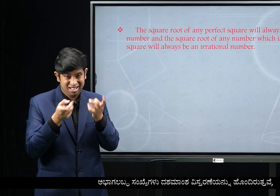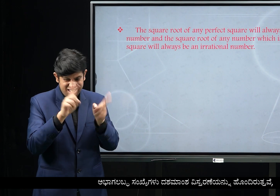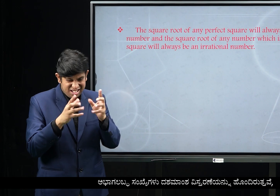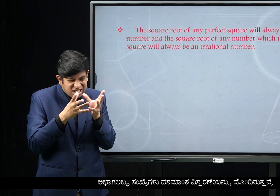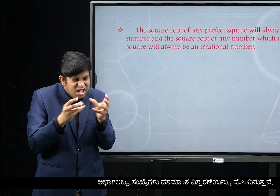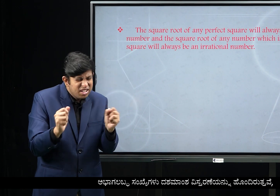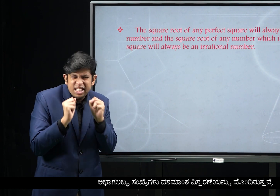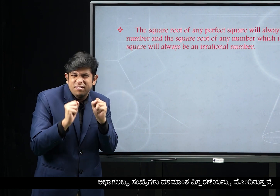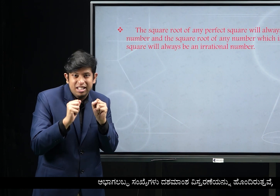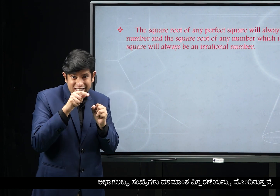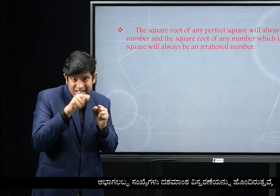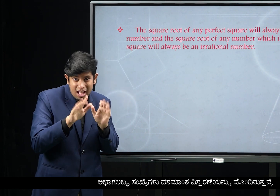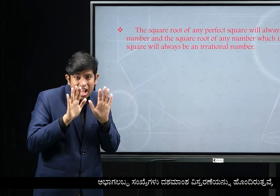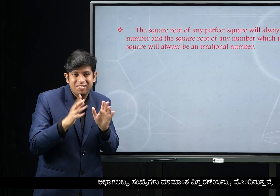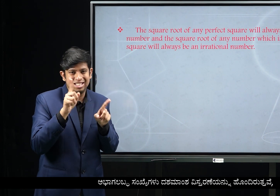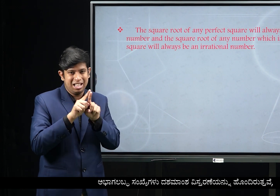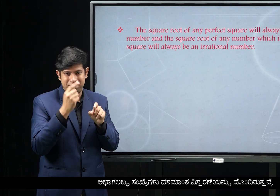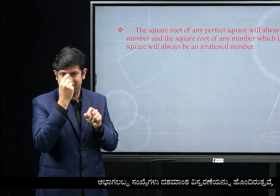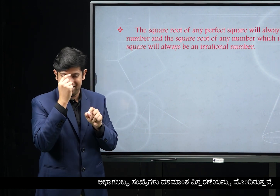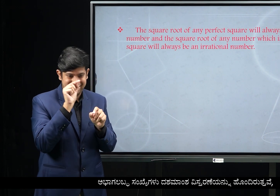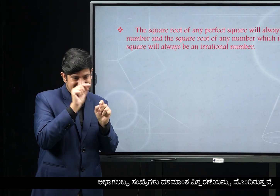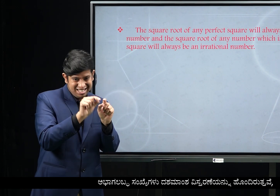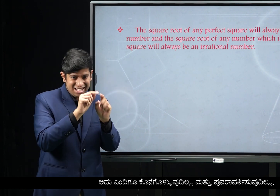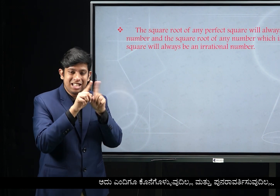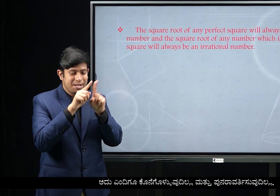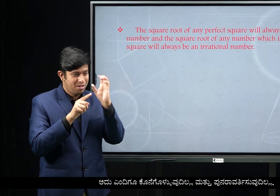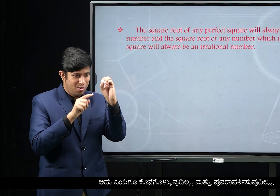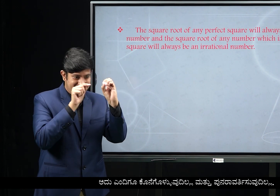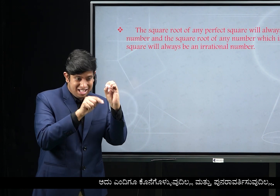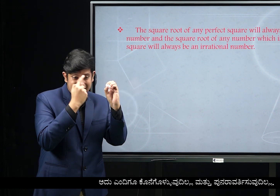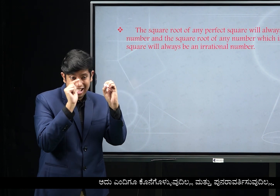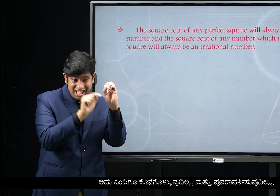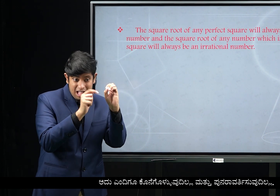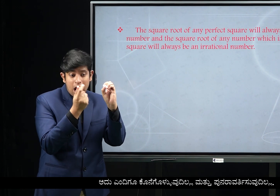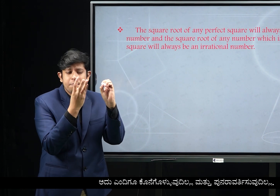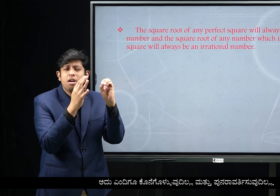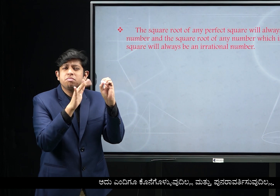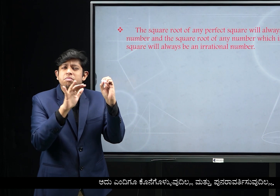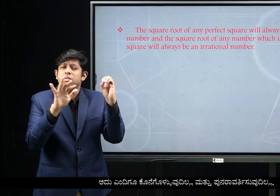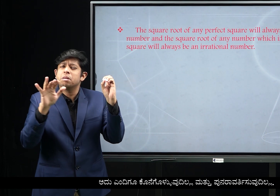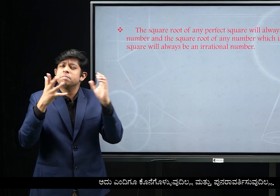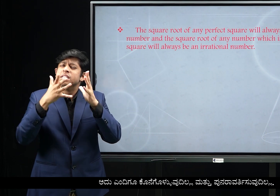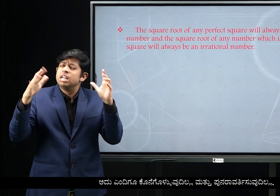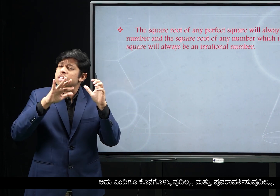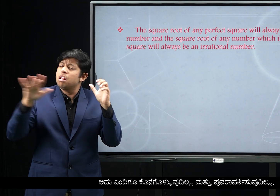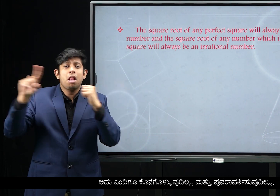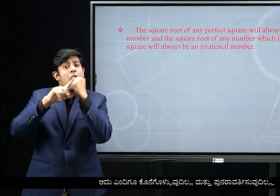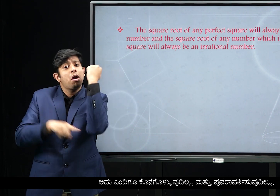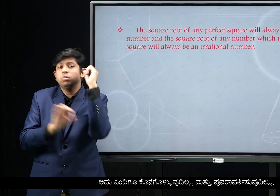ಅಭಾಗಲಬ್ಧ ಸಂಖ್ಯೆಗಳು ದಶಮಾಂಶ ವಿಸ್ತರಣೆಯನ್ನು ಹೊಂದಿರುತ್ತವೆ. ಅದು ಎಂದಿಗೂ ಕೊನೆಗೊಳ್ಳುವುದಿಲ್ಲ. ಮತ್ತು ಪುನರಾವರ್ತಿಸುವುದಿಲ್ಲ.